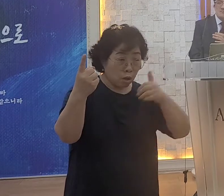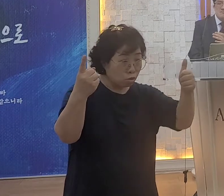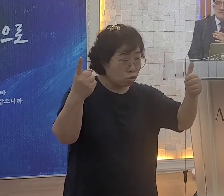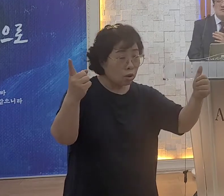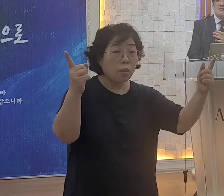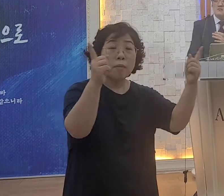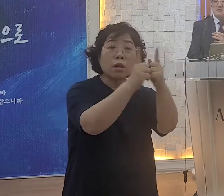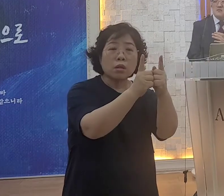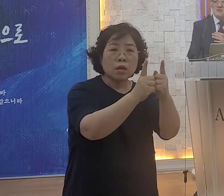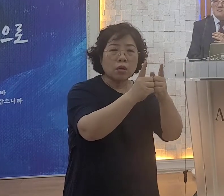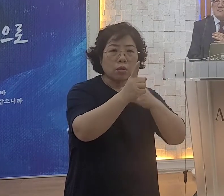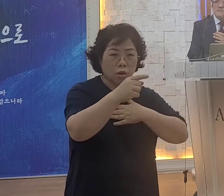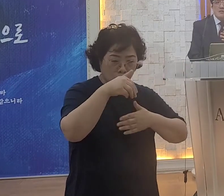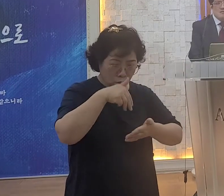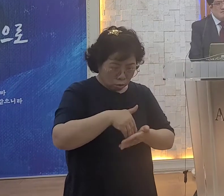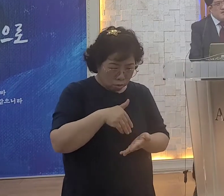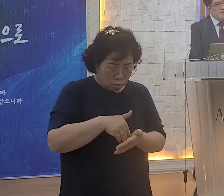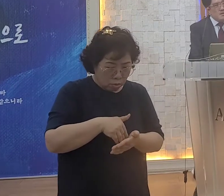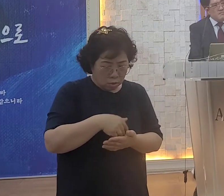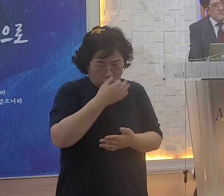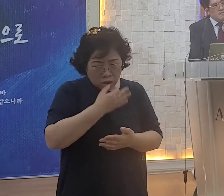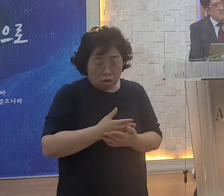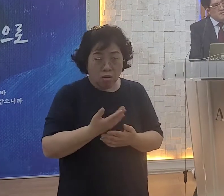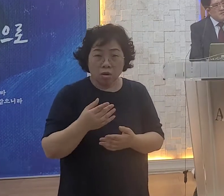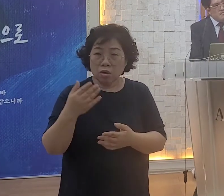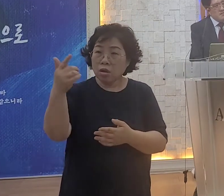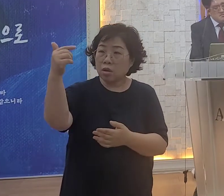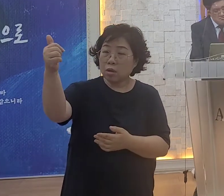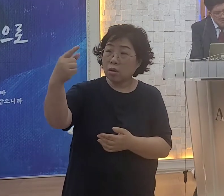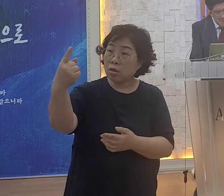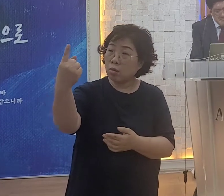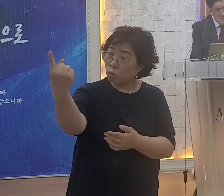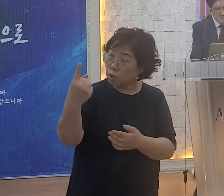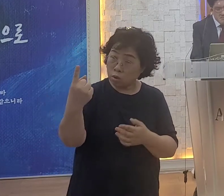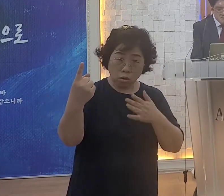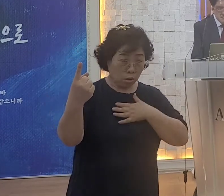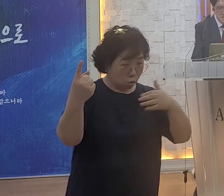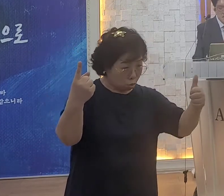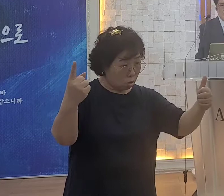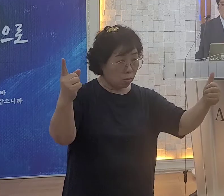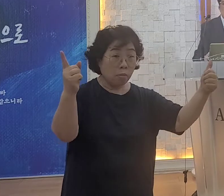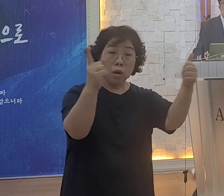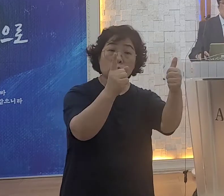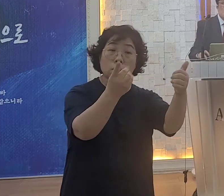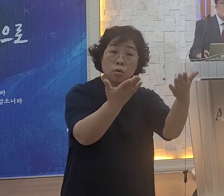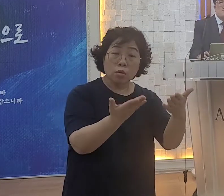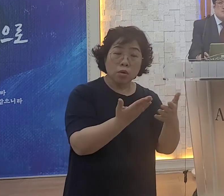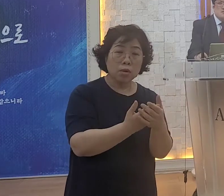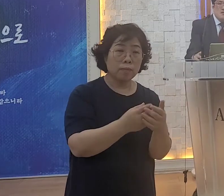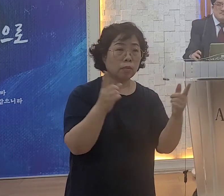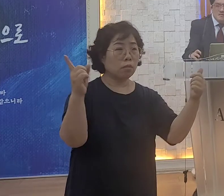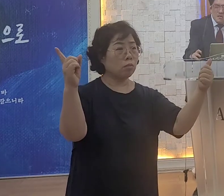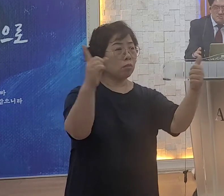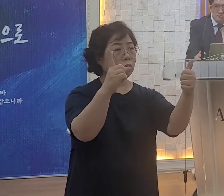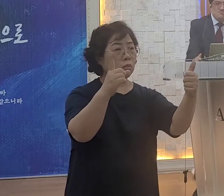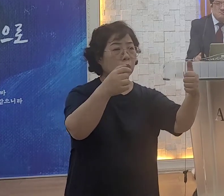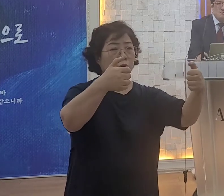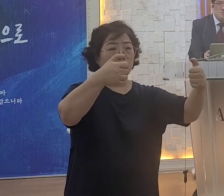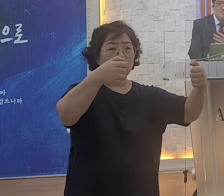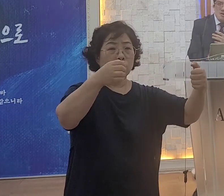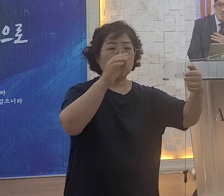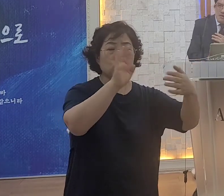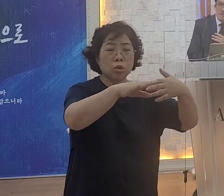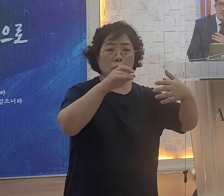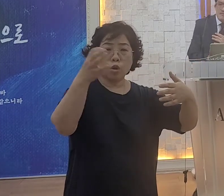노예가 되어서 미칠 것 같는데 어떤 한 사람을 만났는데 그 사람이 내 주인을 만나는 거예요. 그래서 그 주인이 엄청난 돈을